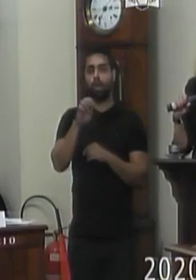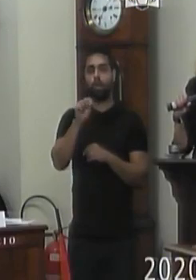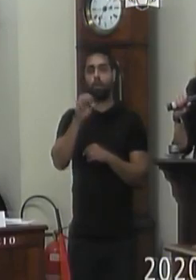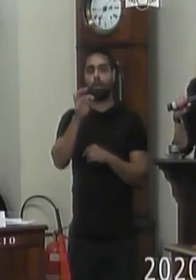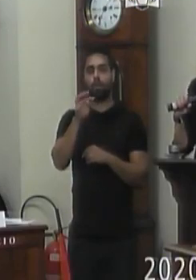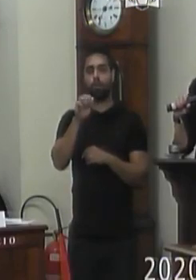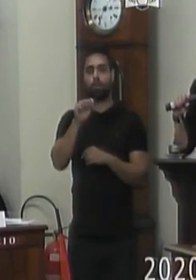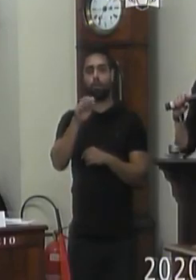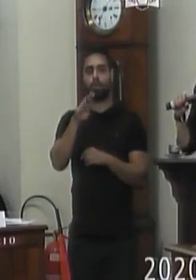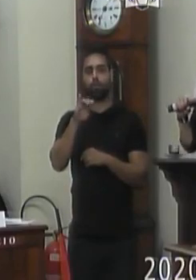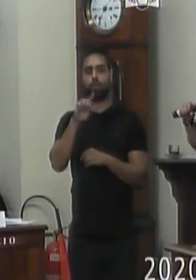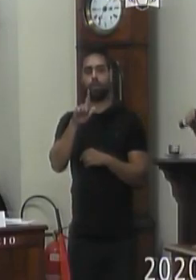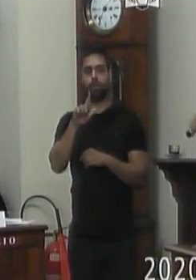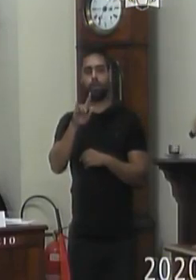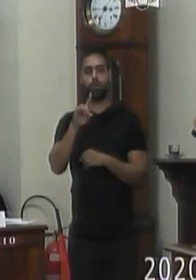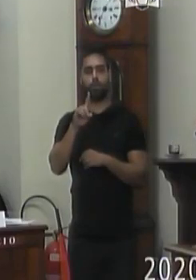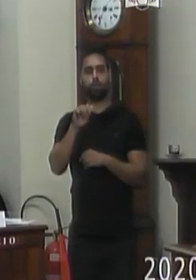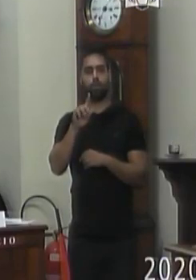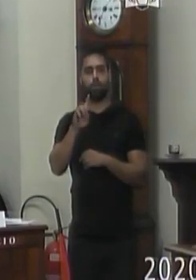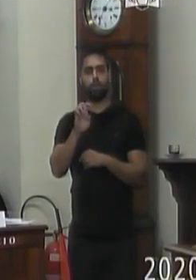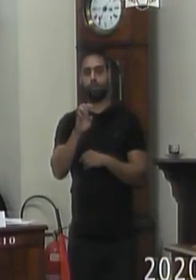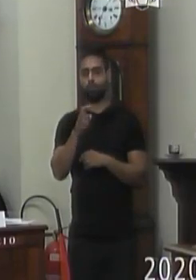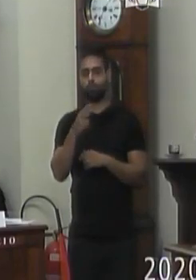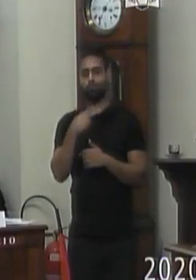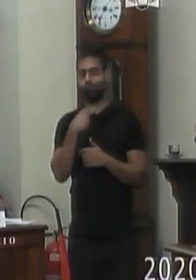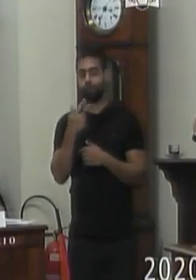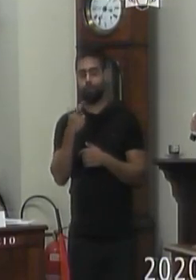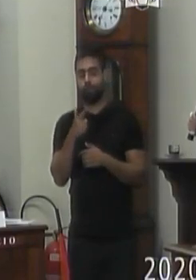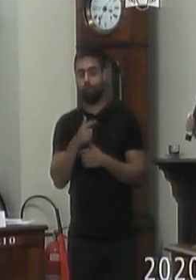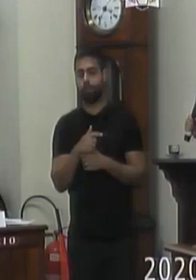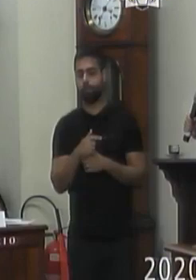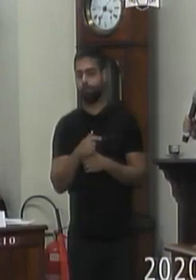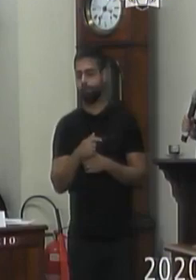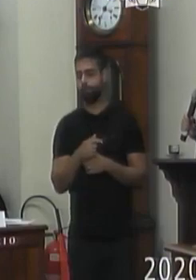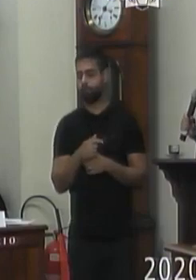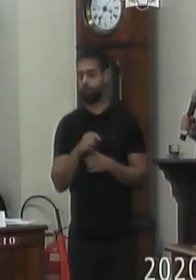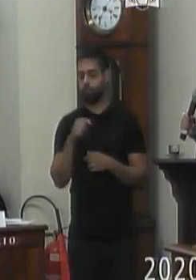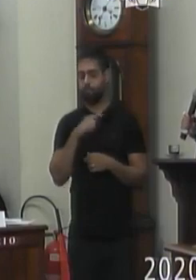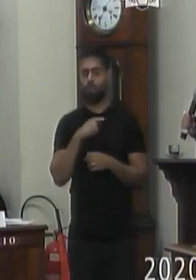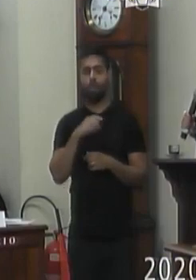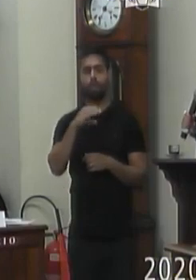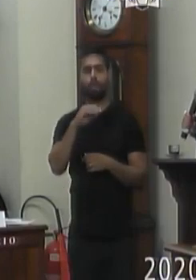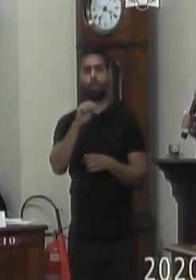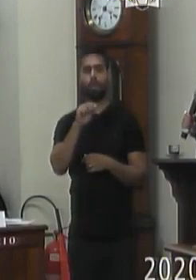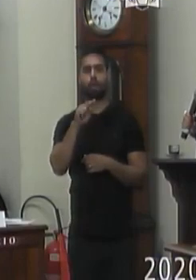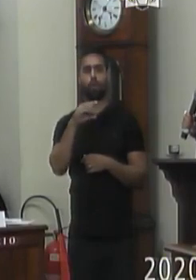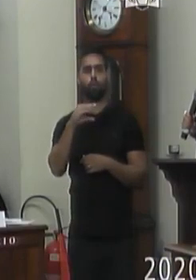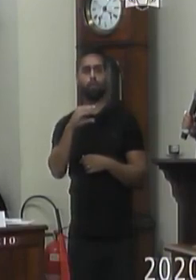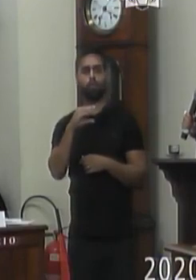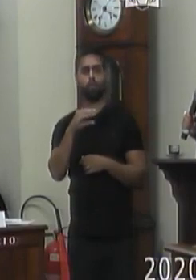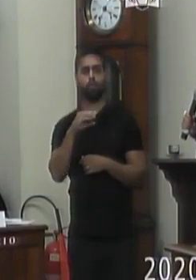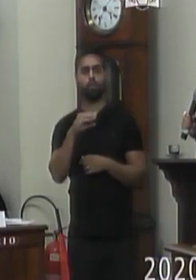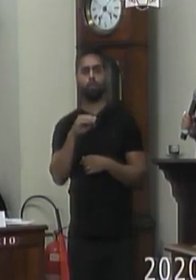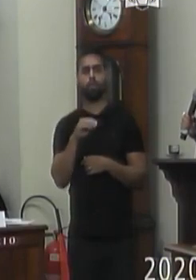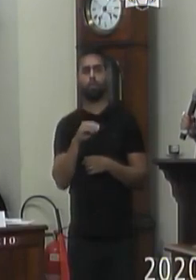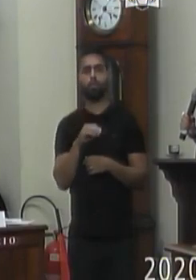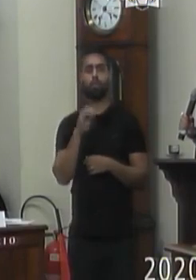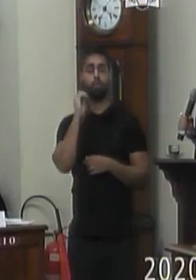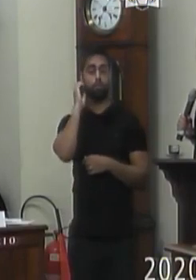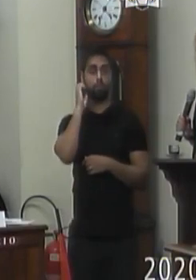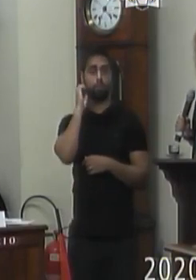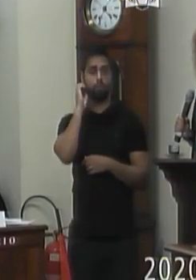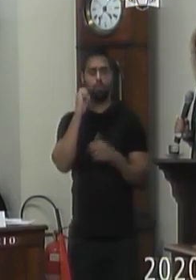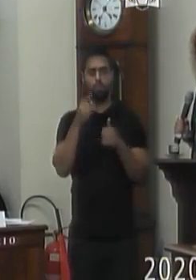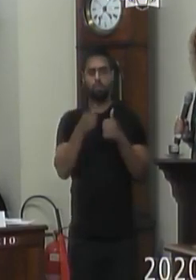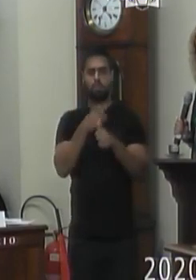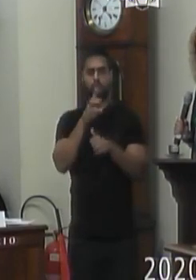questão que a gente não pode deixar de passar desapercebido. Eu estou aqui com CALC, e é uma coisa que, desde que eu cheguei no meu